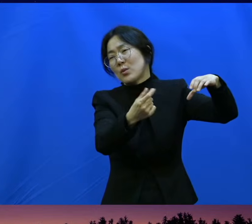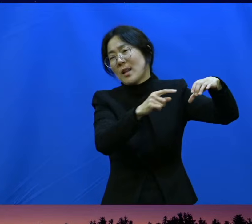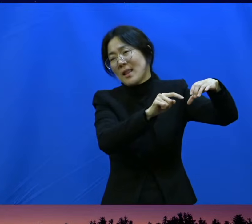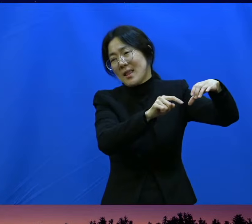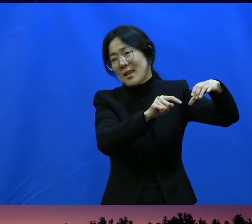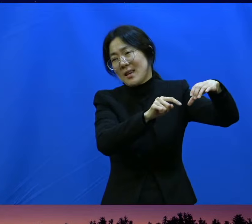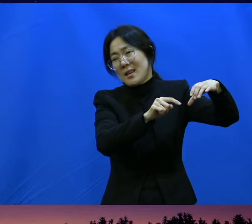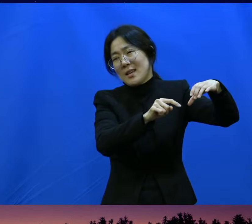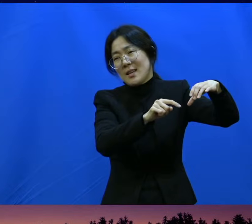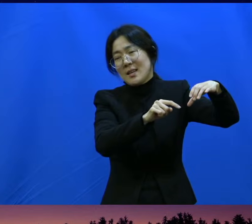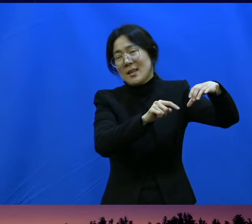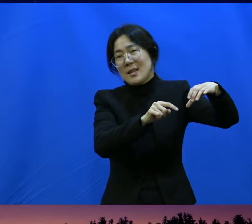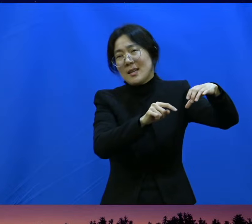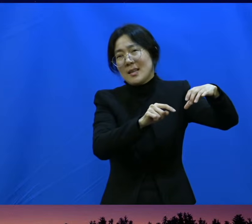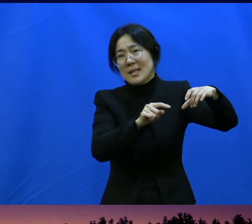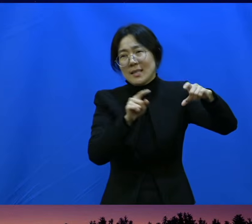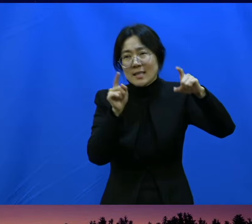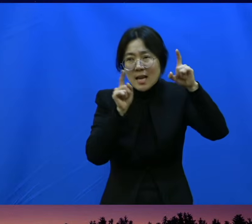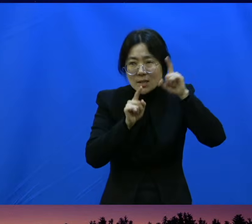입은 자들이, 그렇죠?